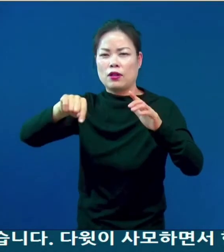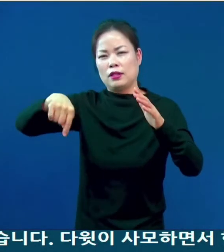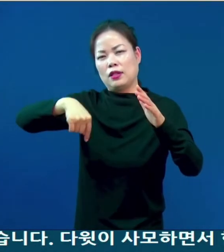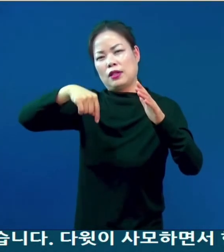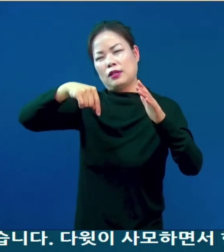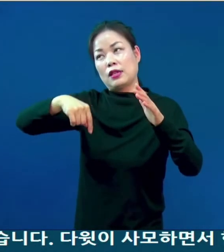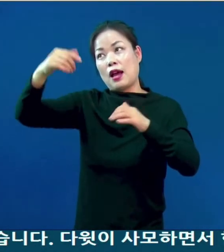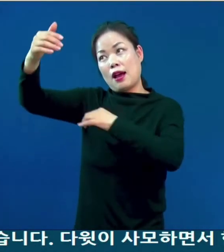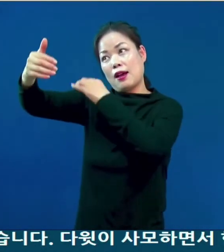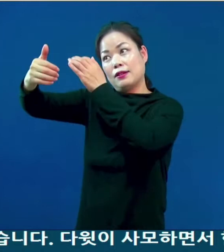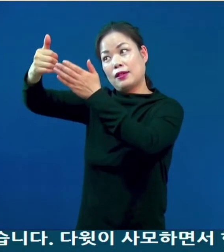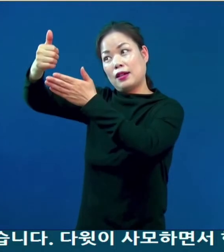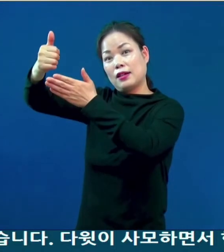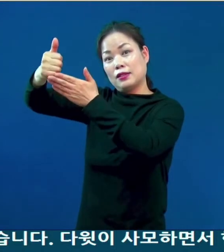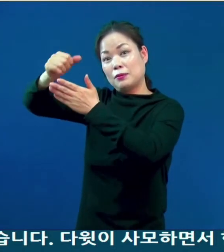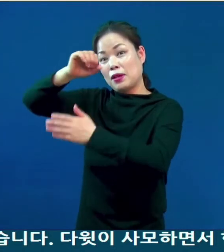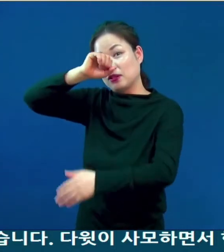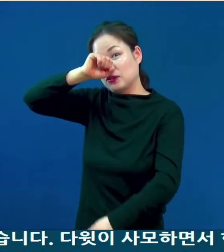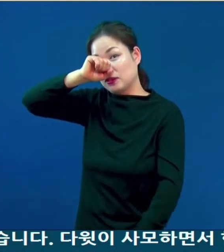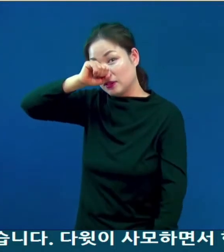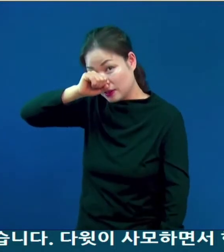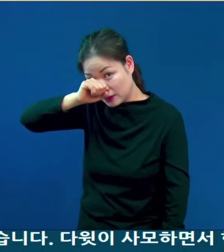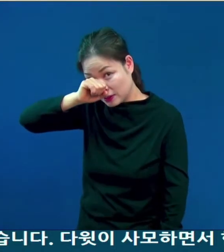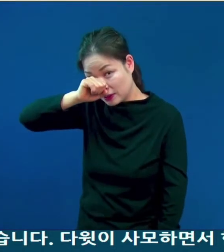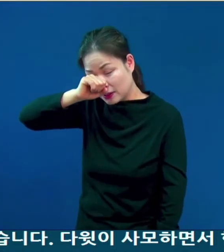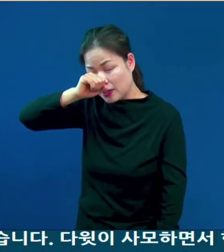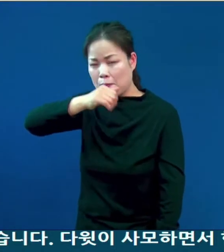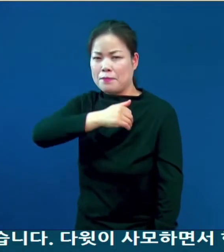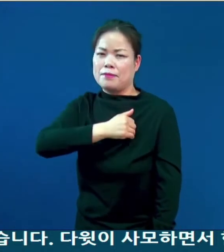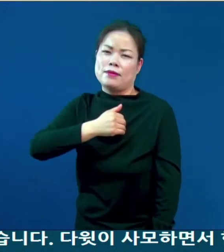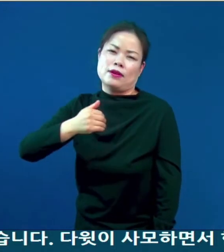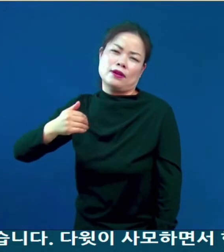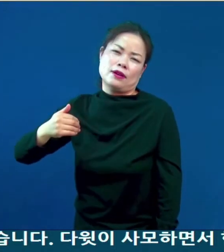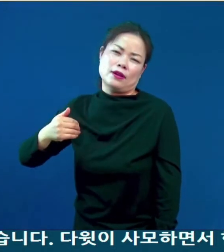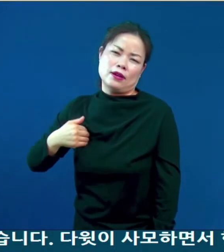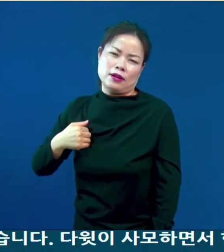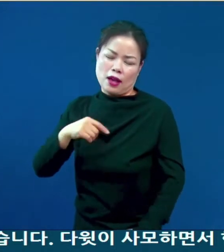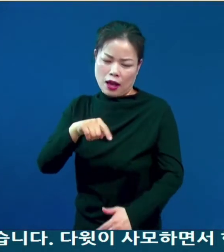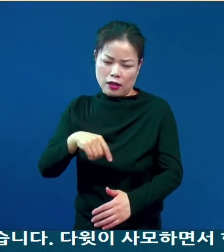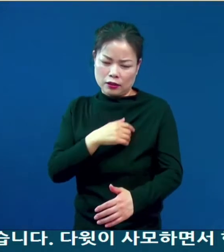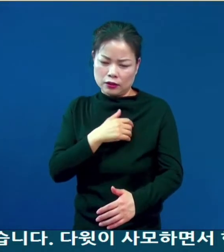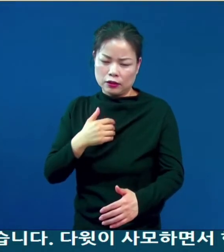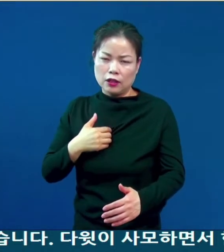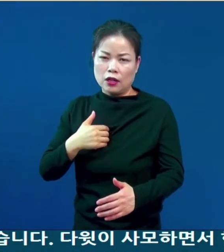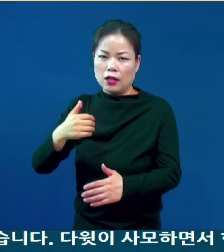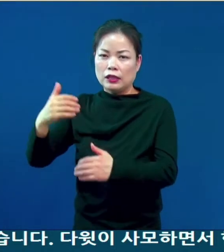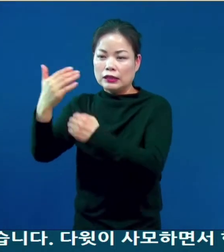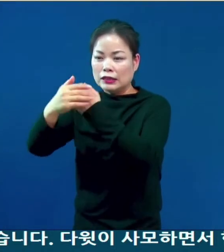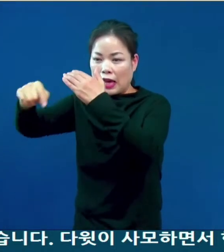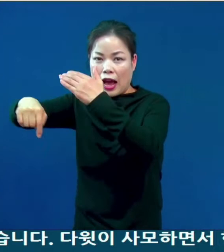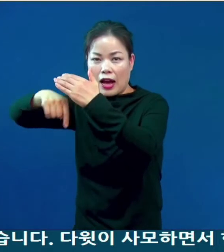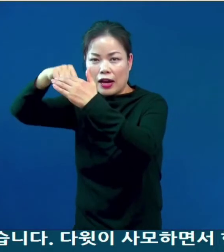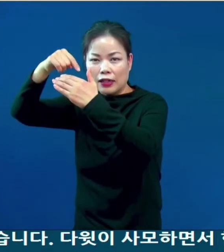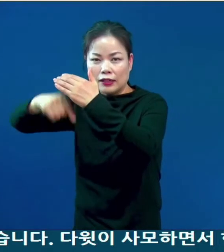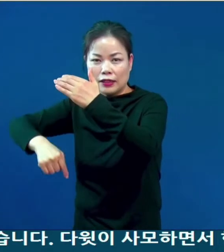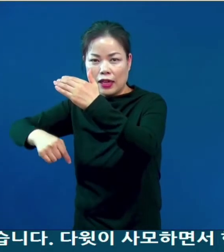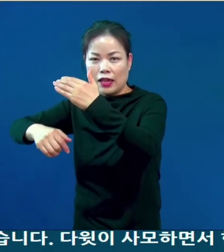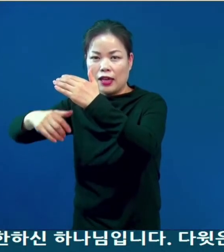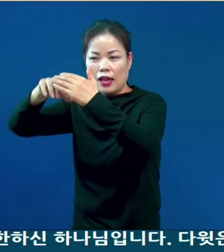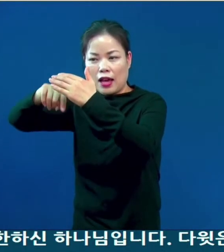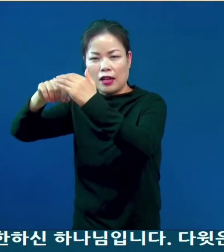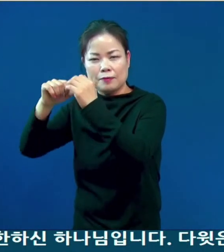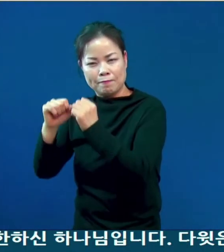있어도 하나님의 선하심을 만족하고 그 안에 푹 잠기고 그 선하심만으로